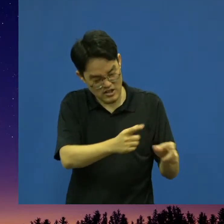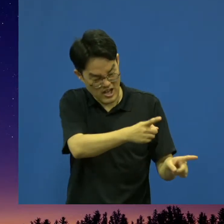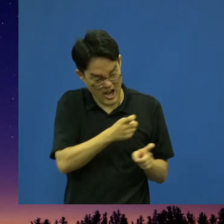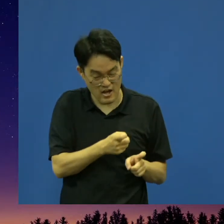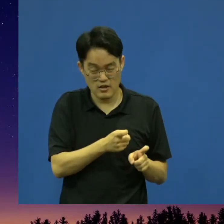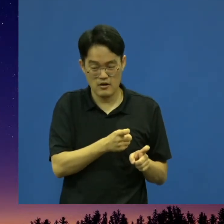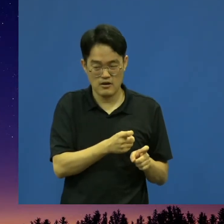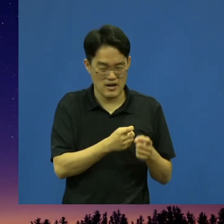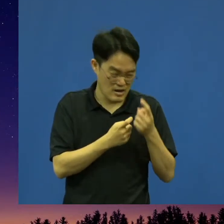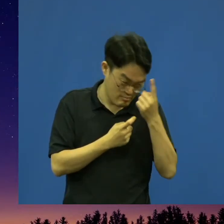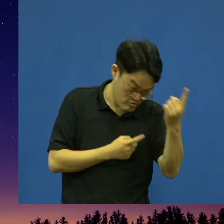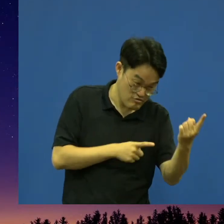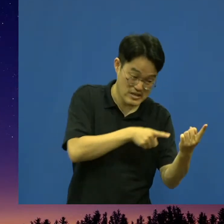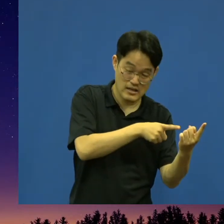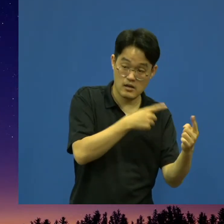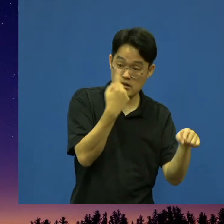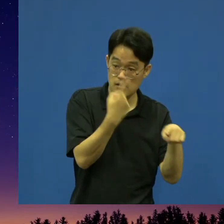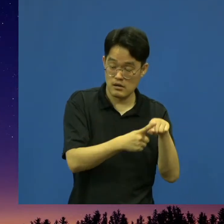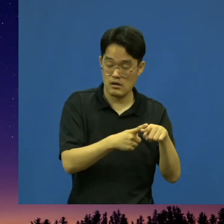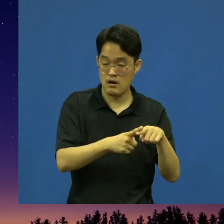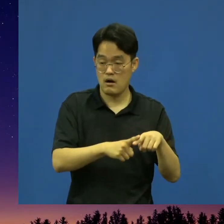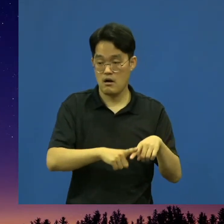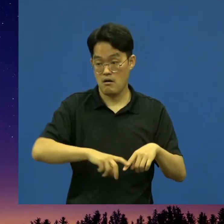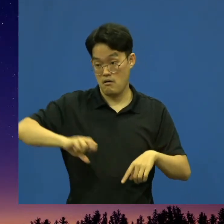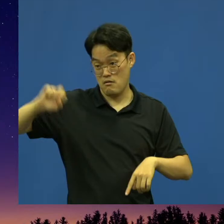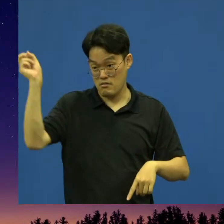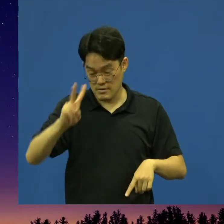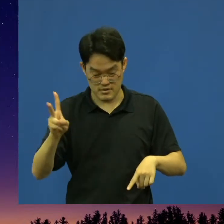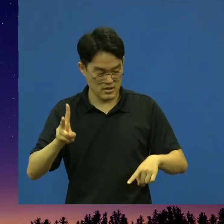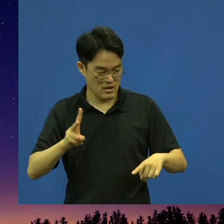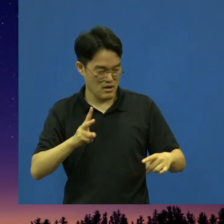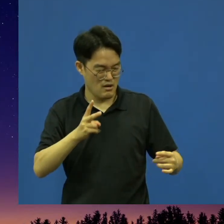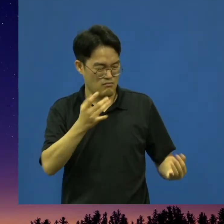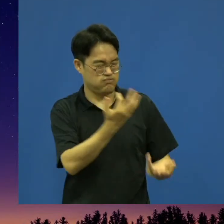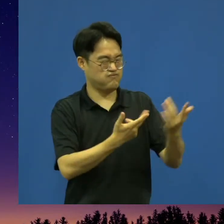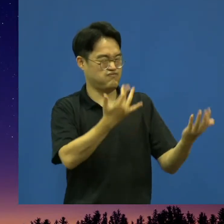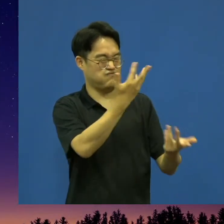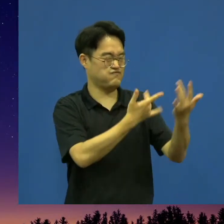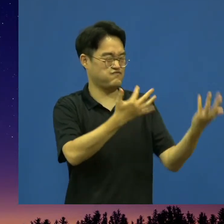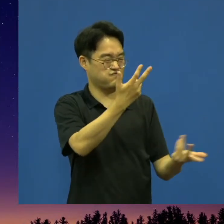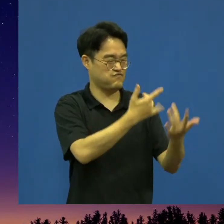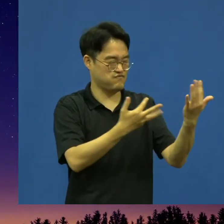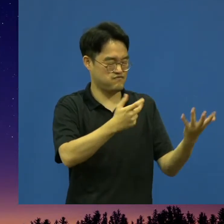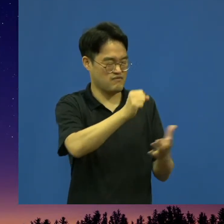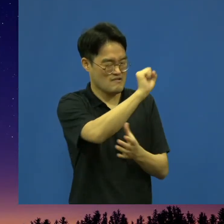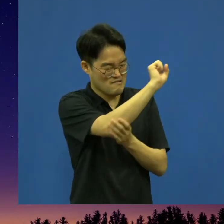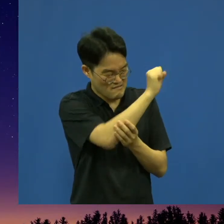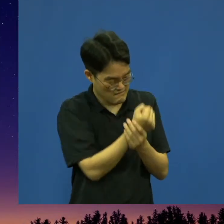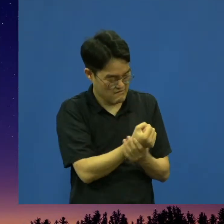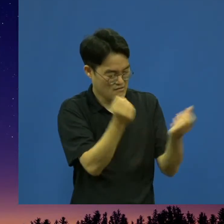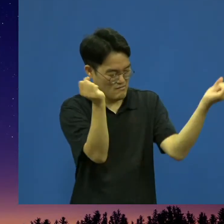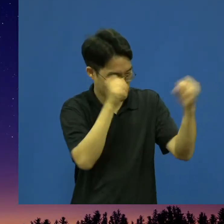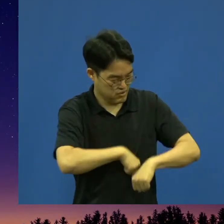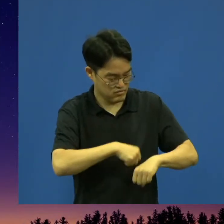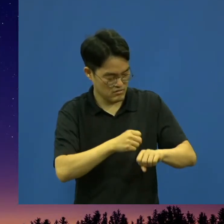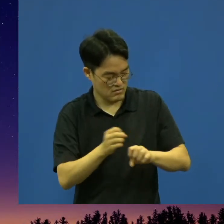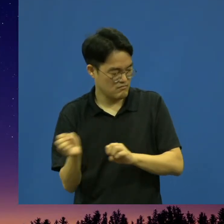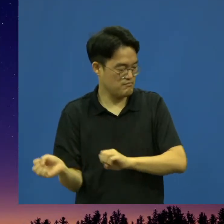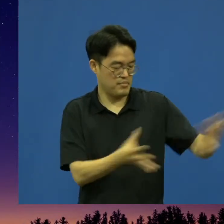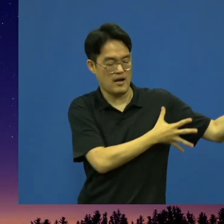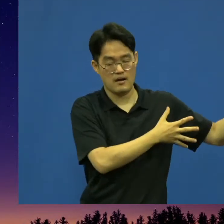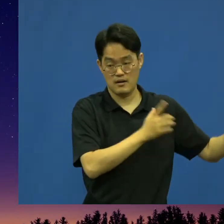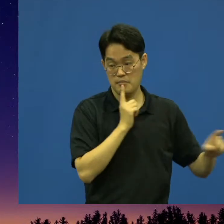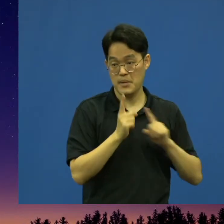삽시간에 짐승의 권세가 파하고 쇠하여지는 것을 보게 됩니다. 그죠? 여러분 또 하나 더 보세요.